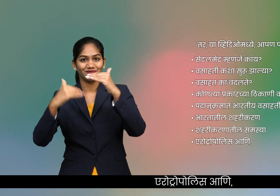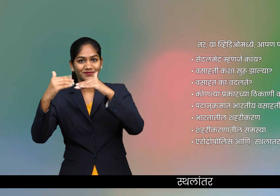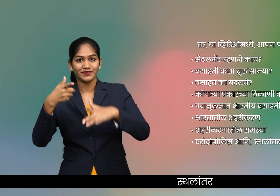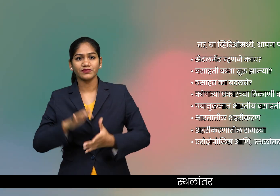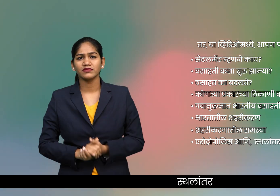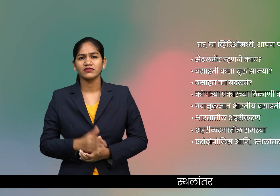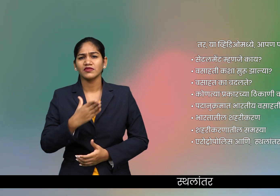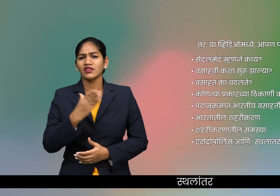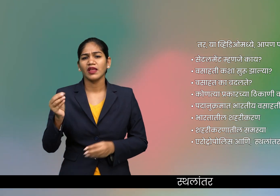स्थलांतर.